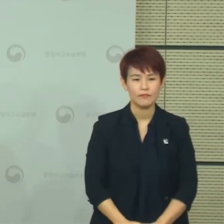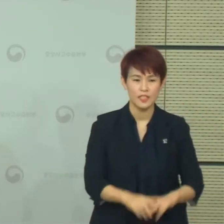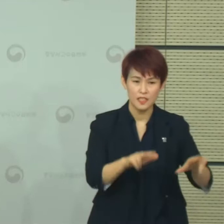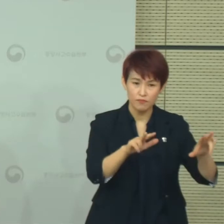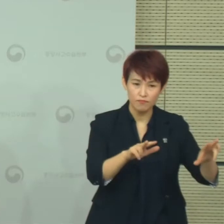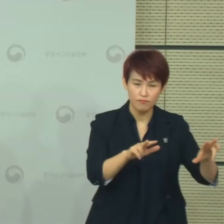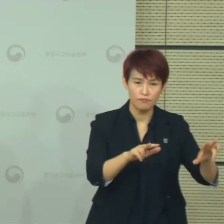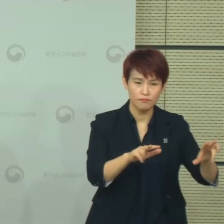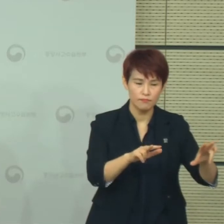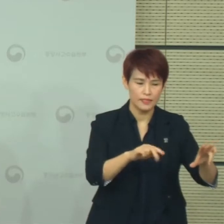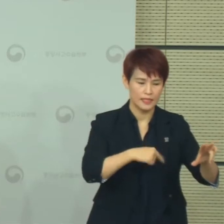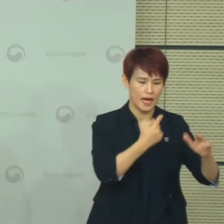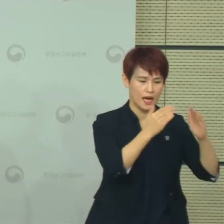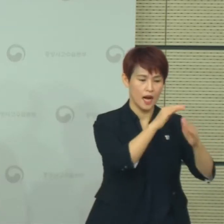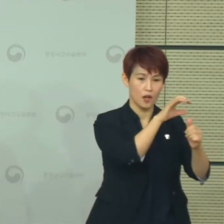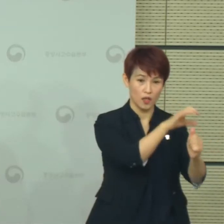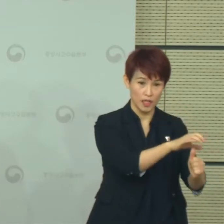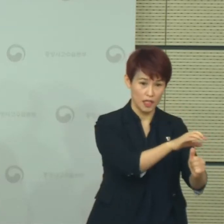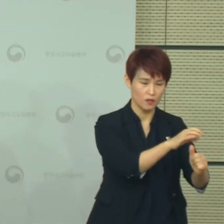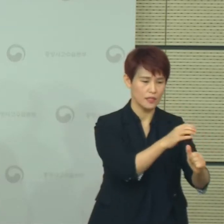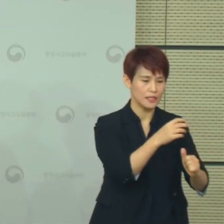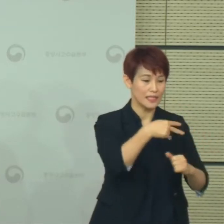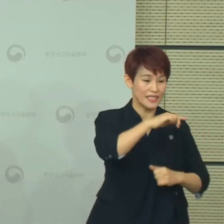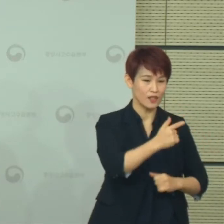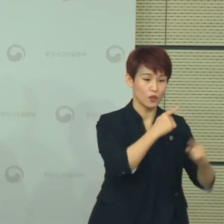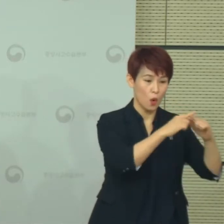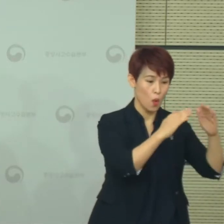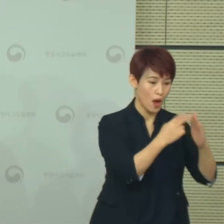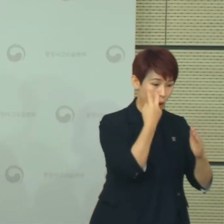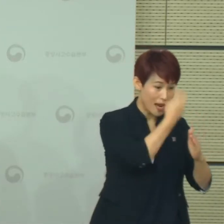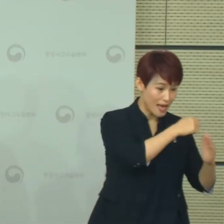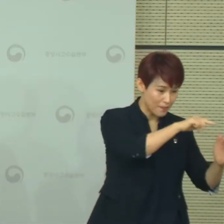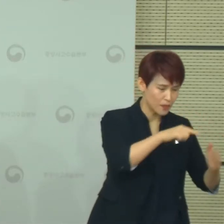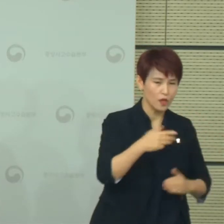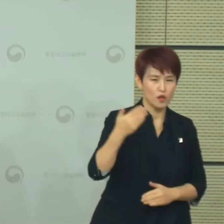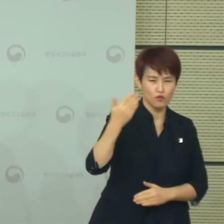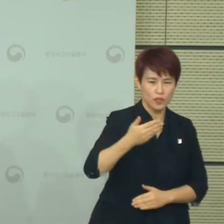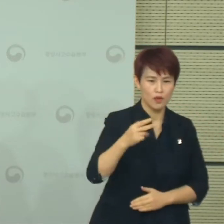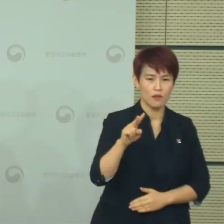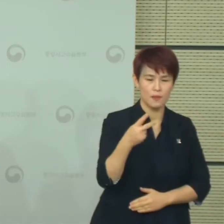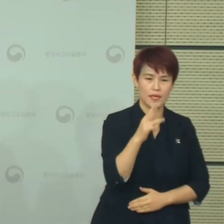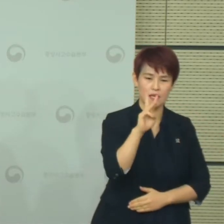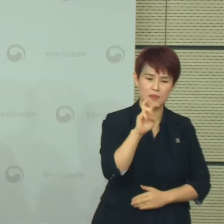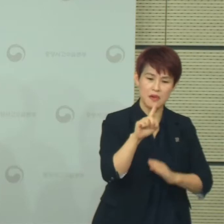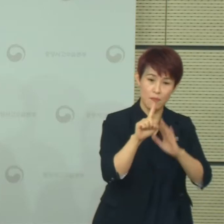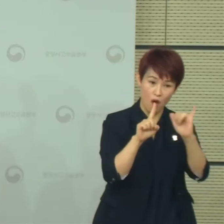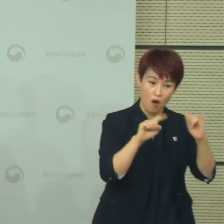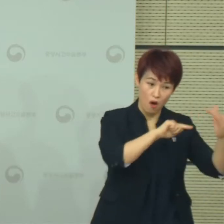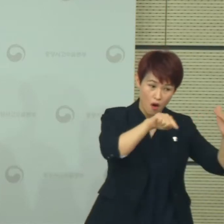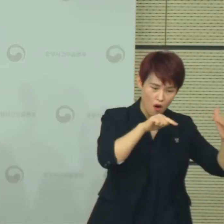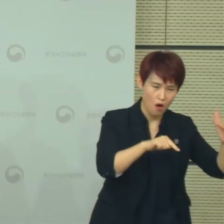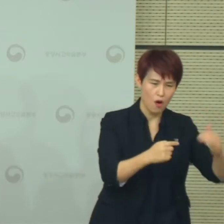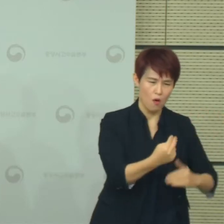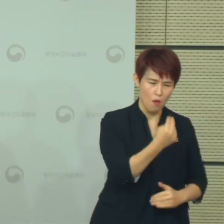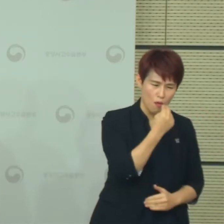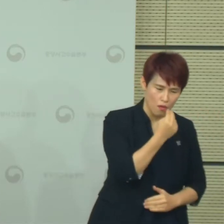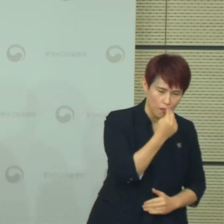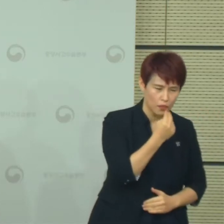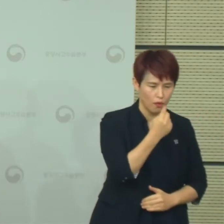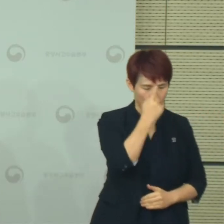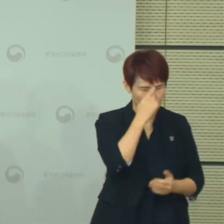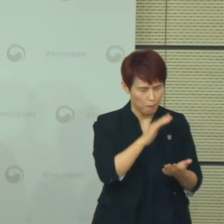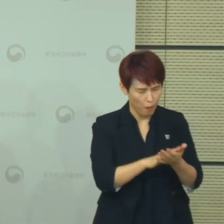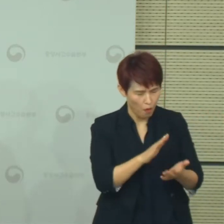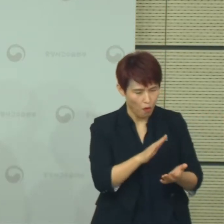현재 자가격리 중인 신천지교회 관리대상 9,231명 가운데 호흡기와